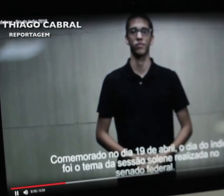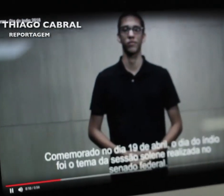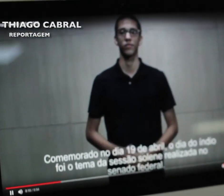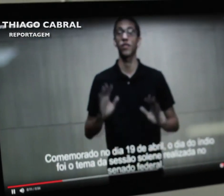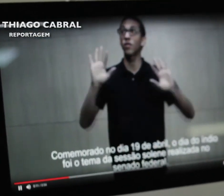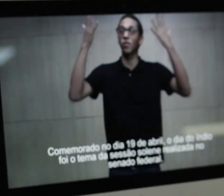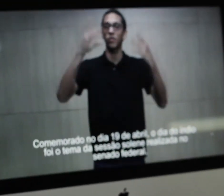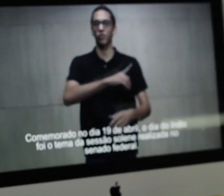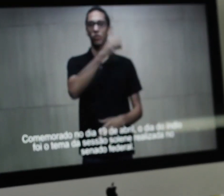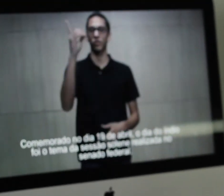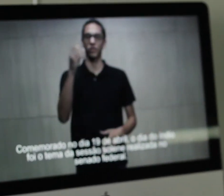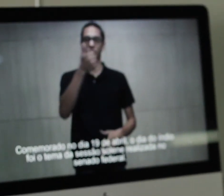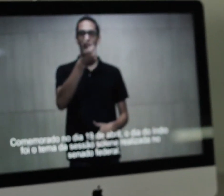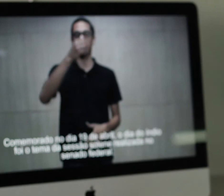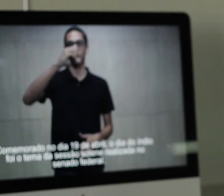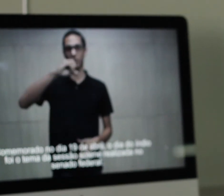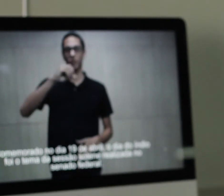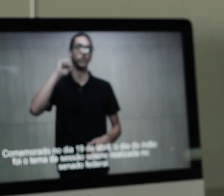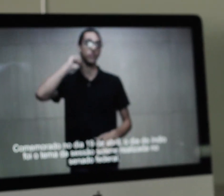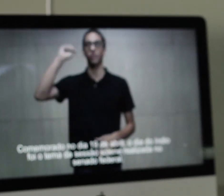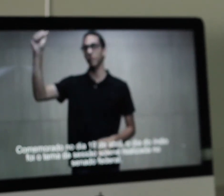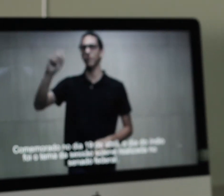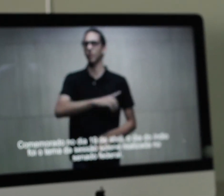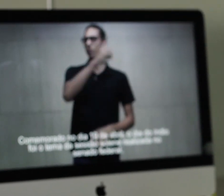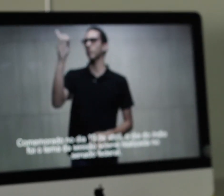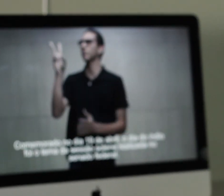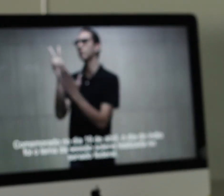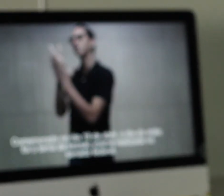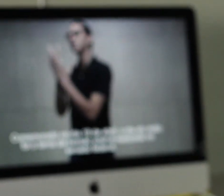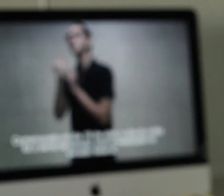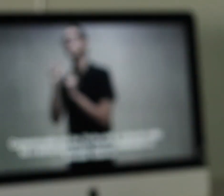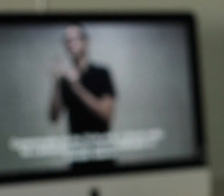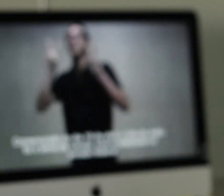na sua cidade, no seu estado, no seu bairro, e onde a notícia puder chegar.